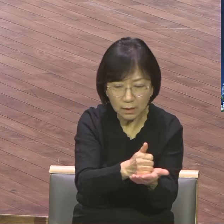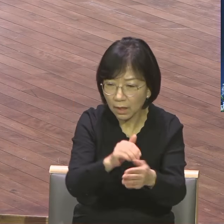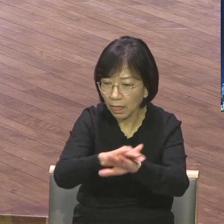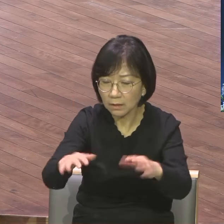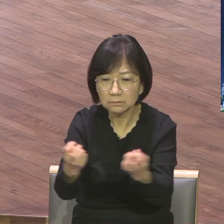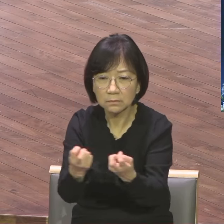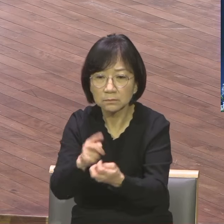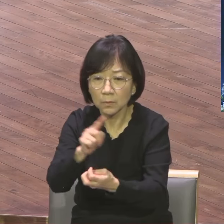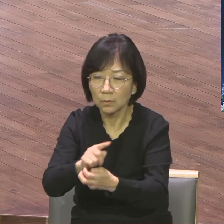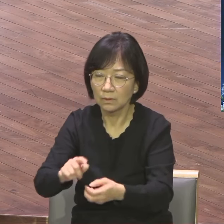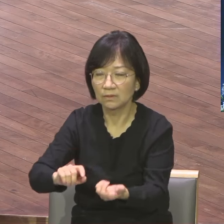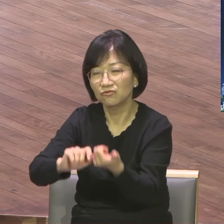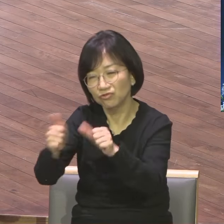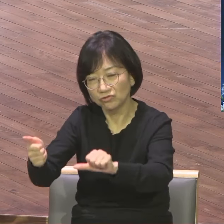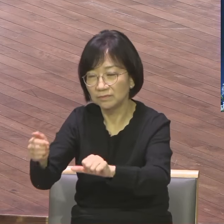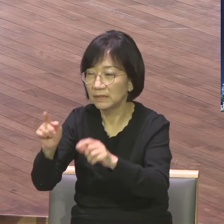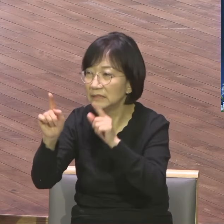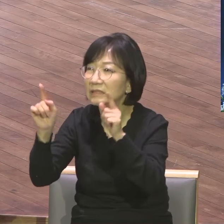지옥이다.